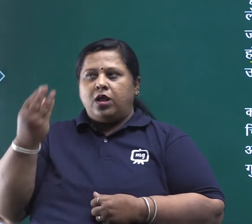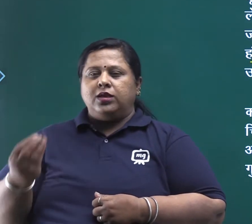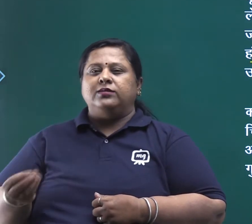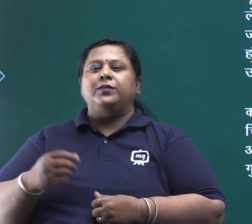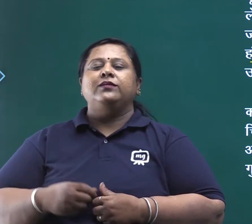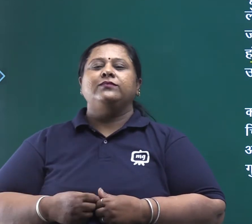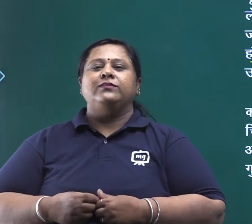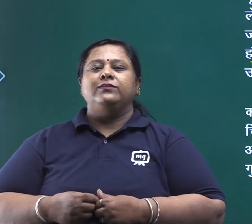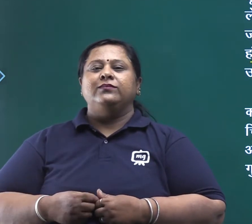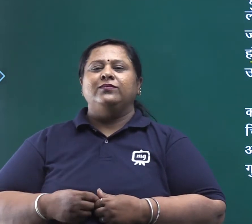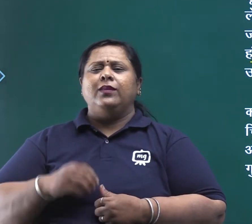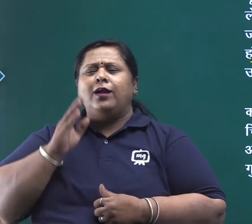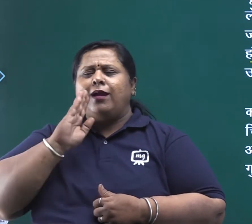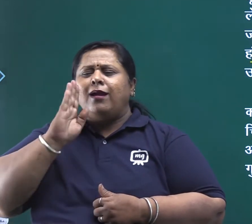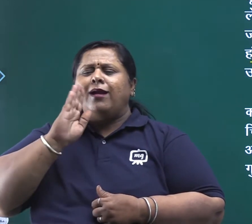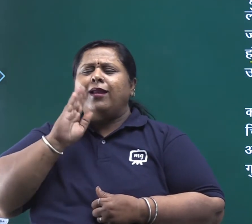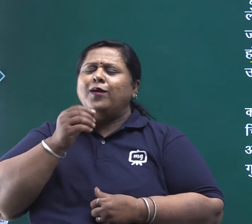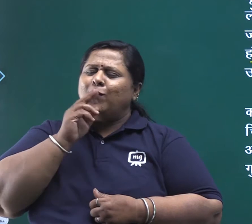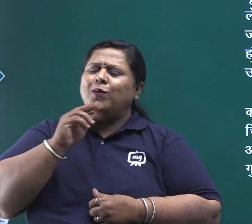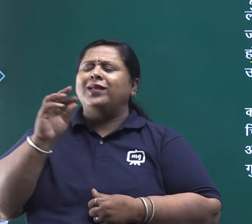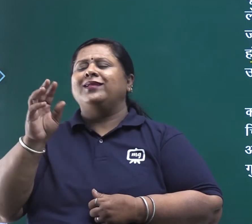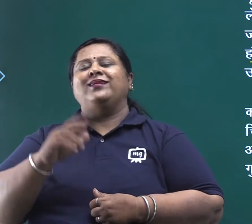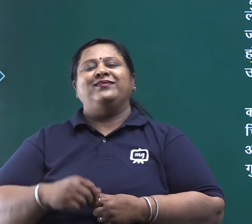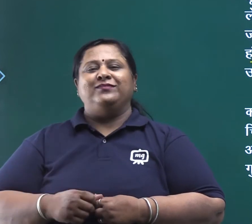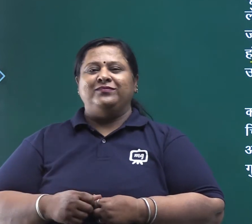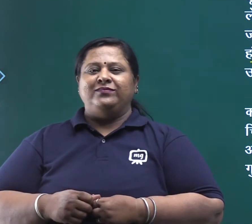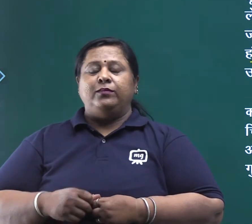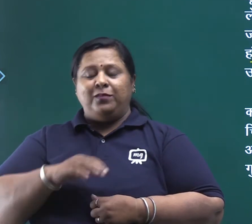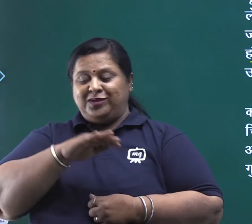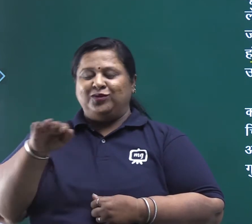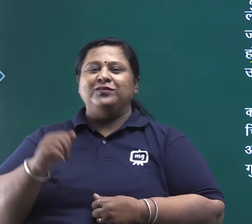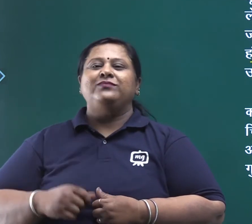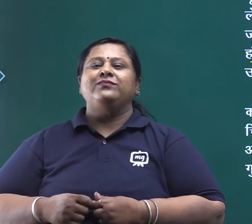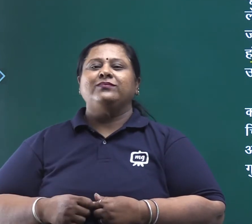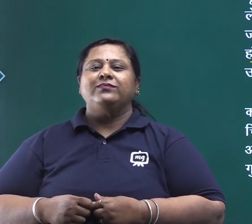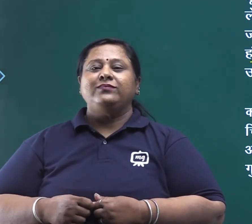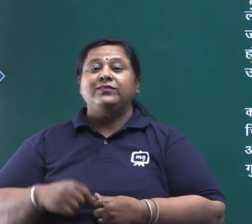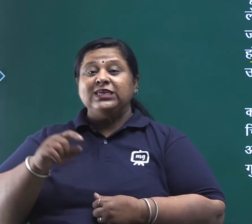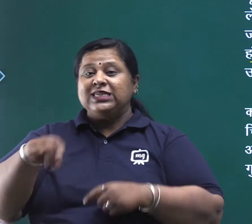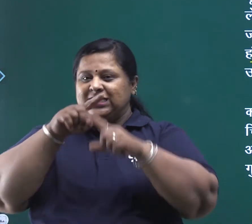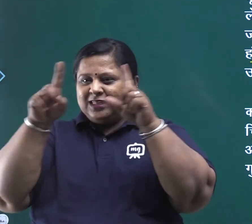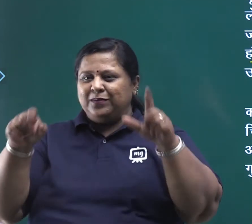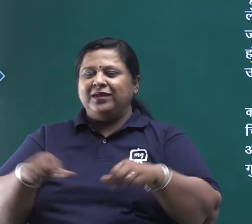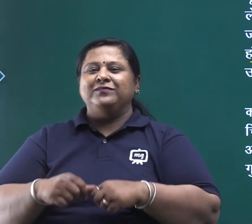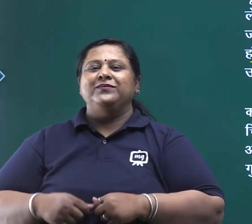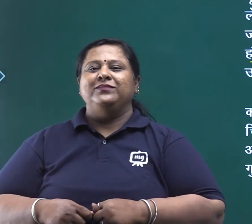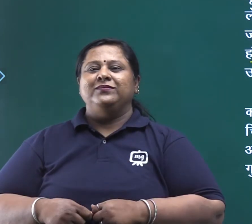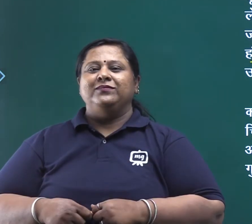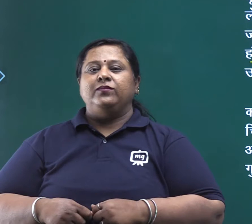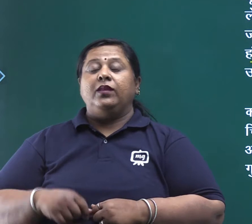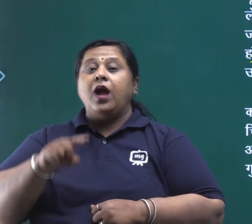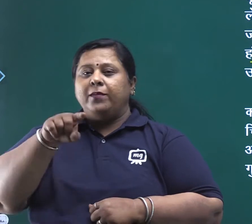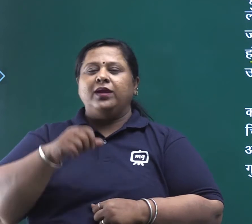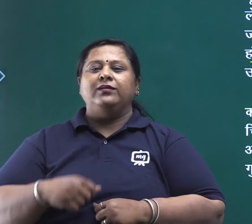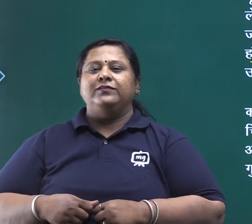समय गाने गुनगुनाता था। बच्चों, इस चित्र में आप